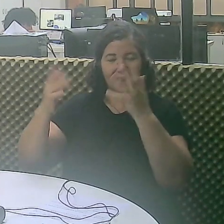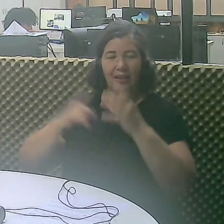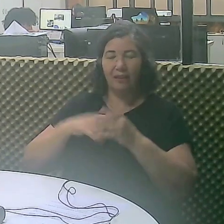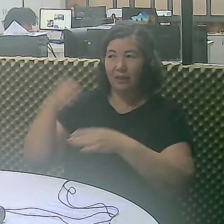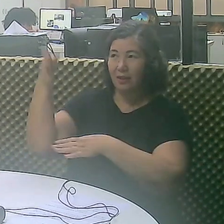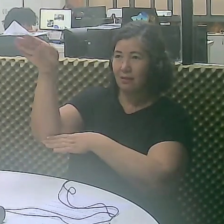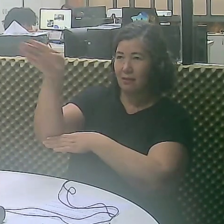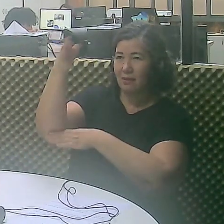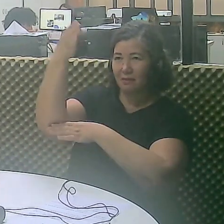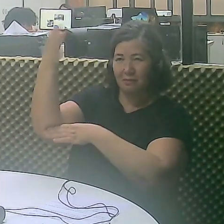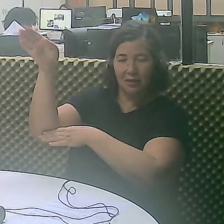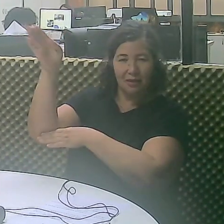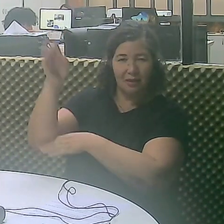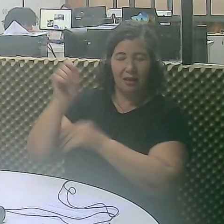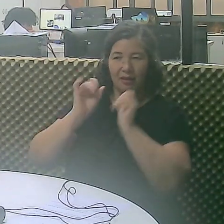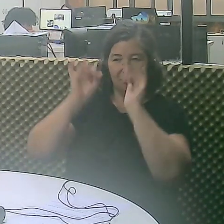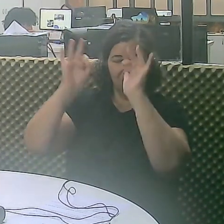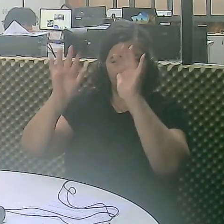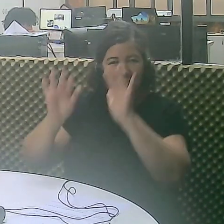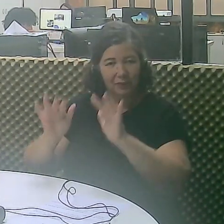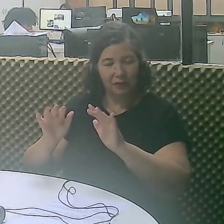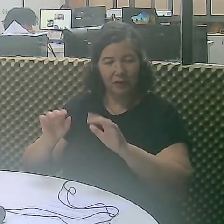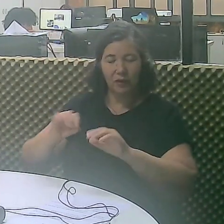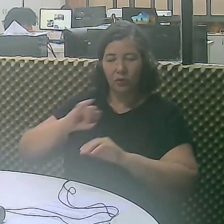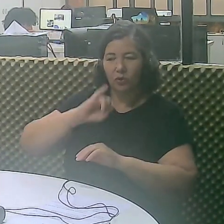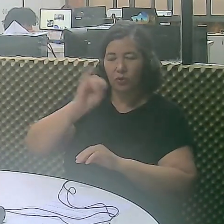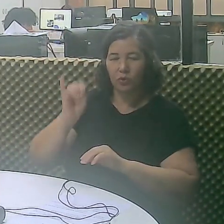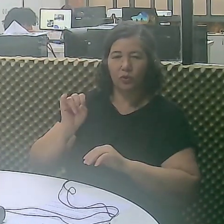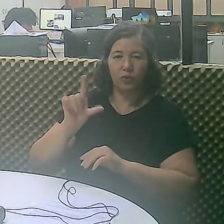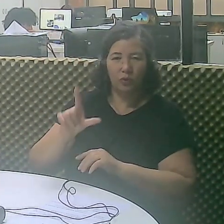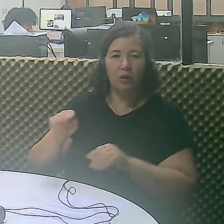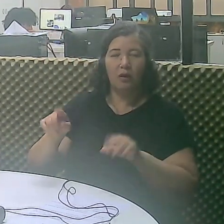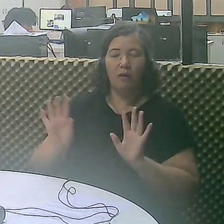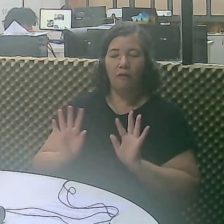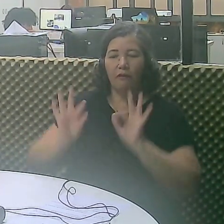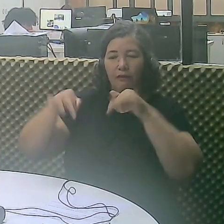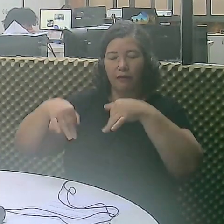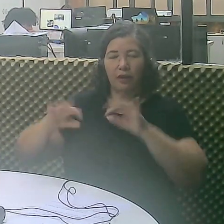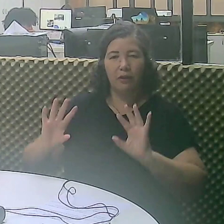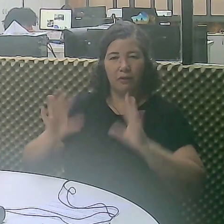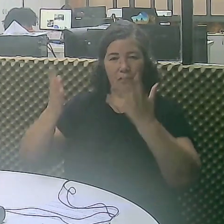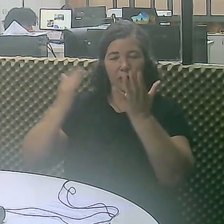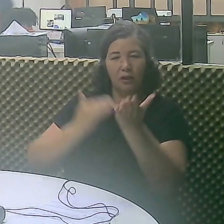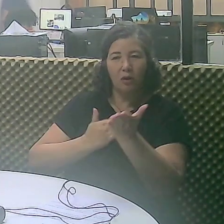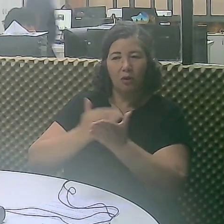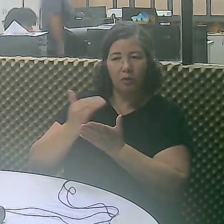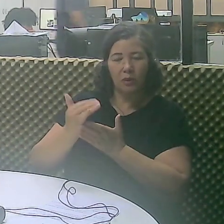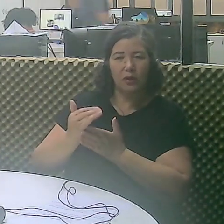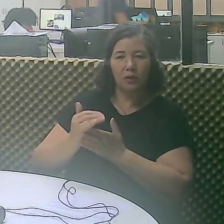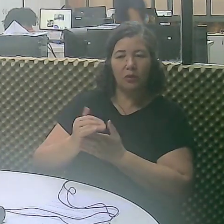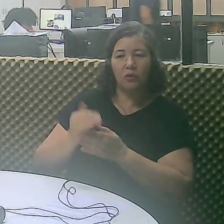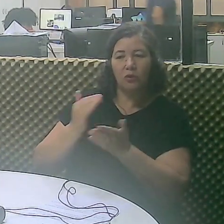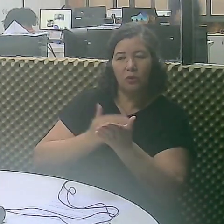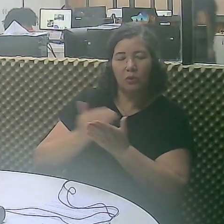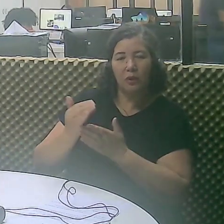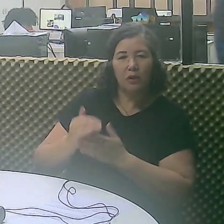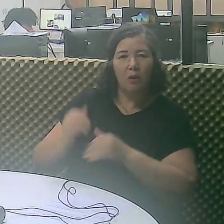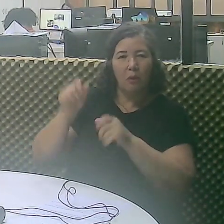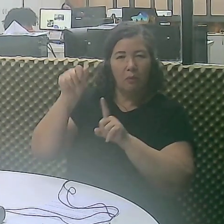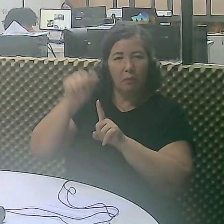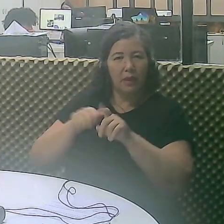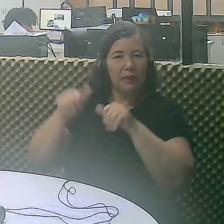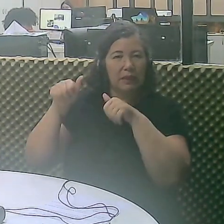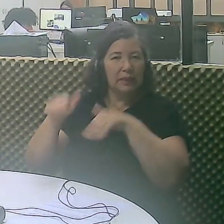bandeiras realizada em julho, os festejos de encerramento tiveram início no fim de setembro, com missas e novenas diárias e